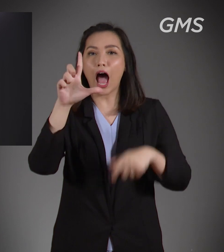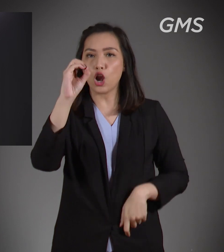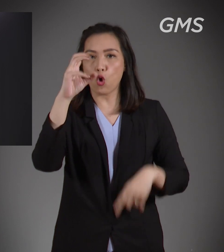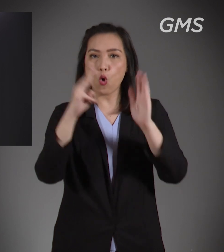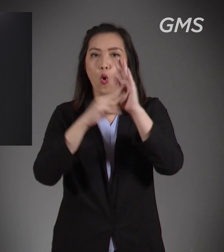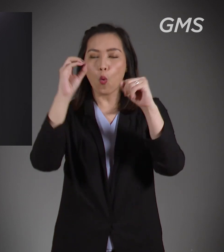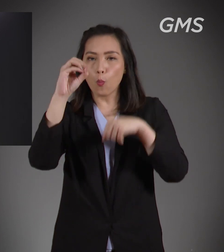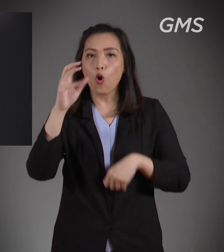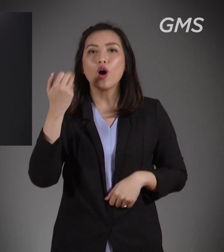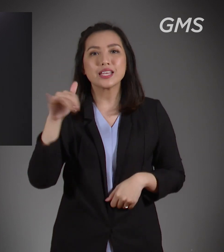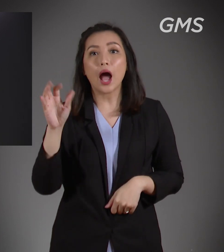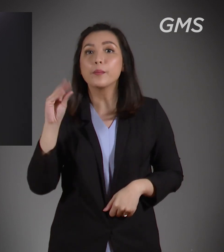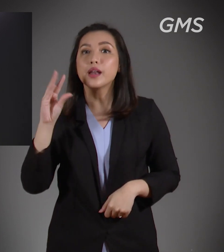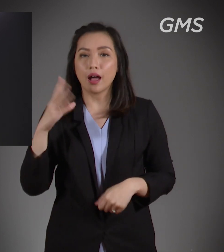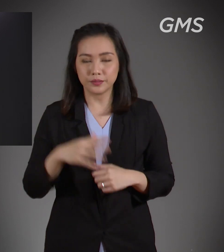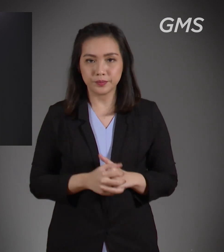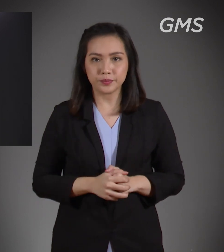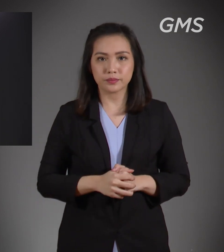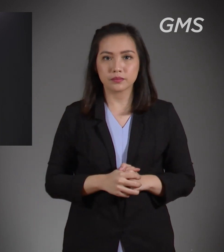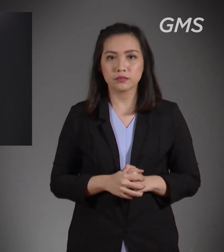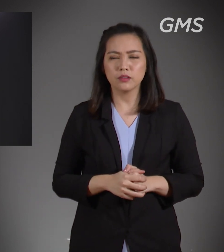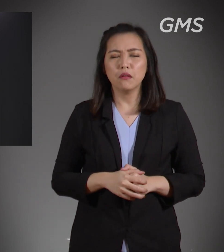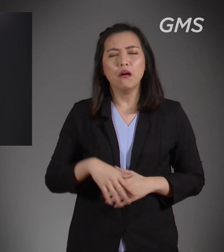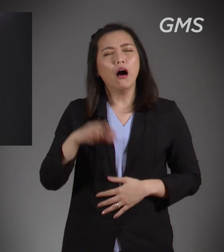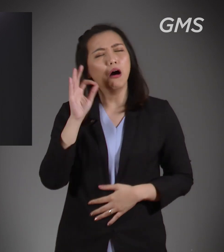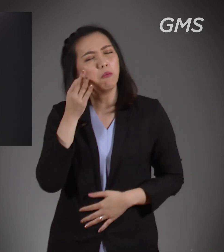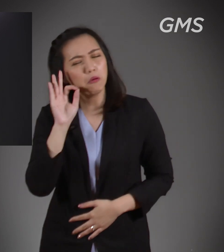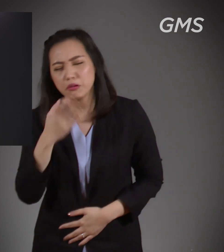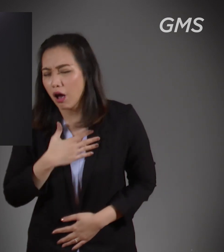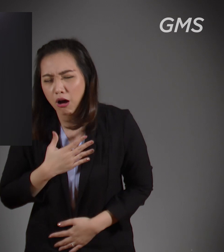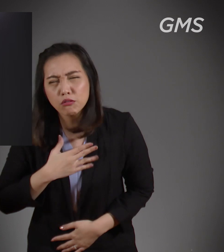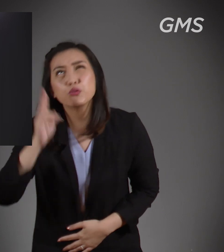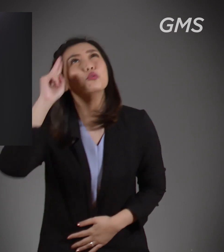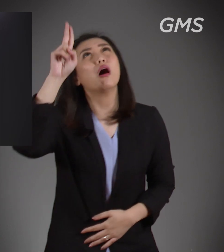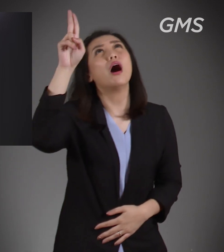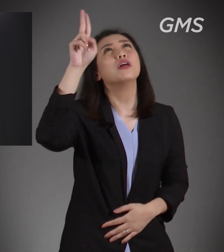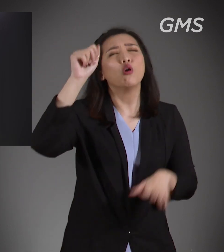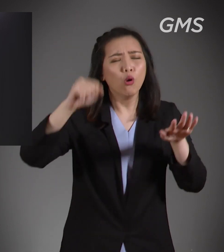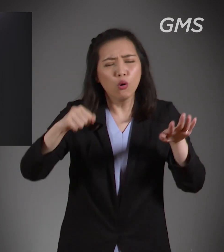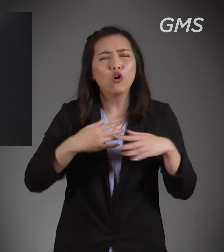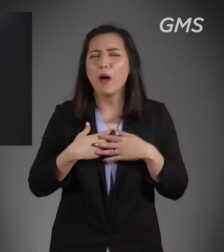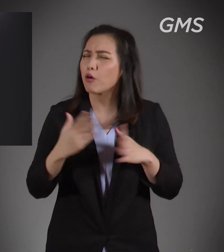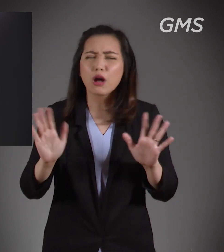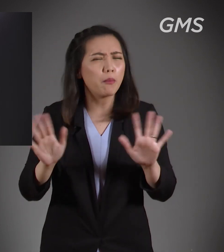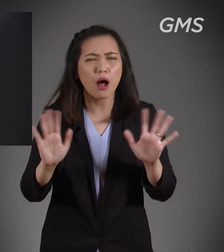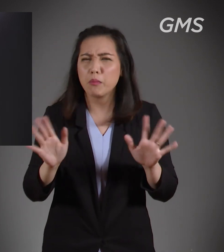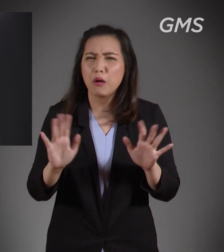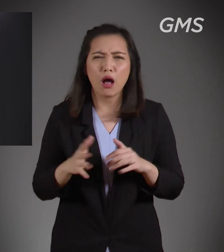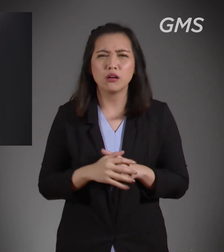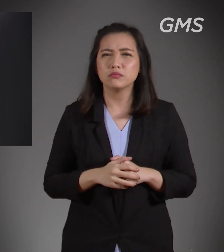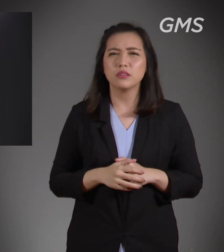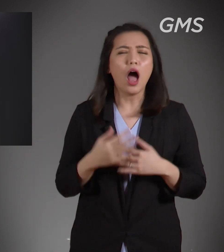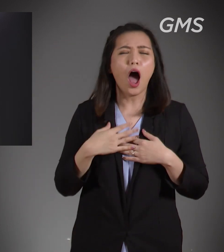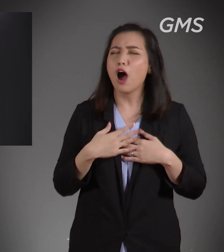aku sangat-sangat malu, ampuni aku Tuhan, hukum aku enggak apa-apa. Kebenaran dalam batin itu